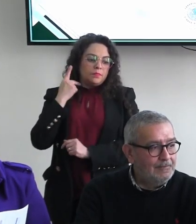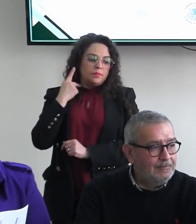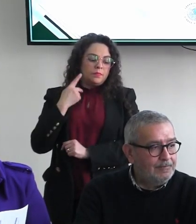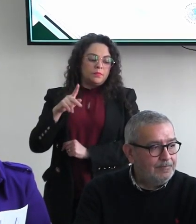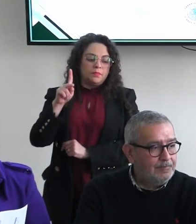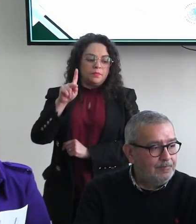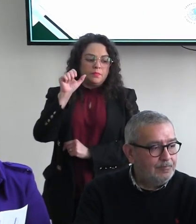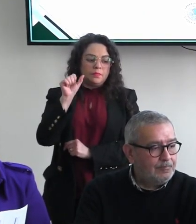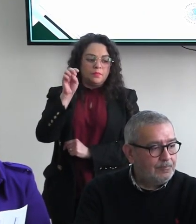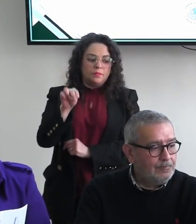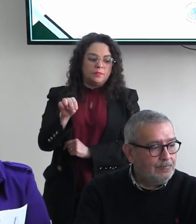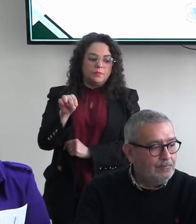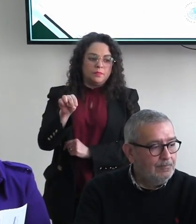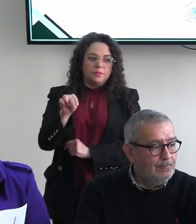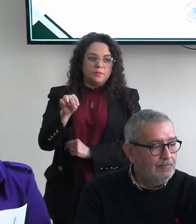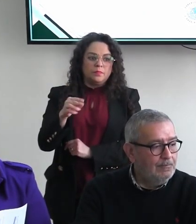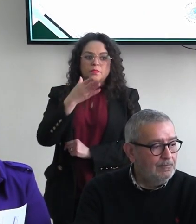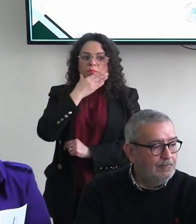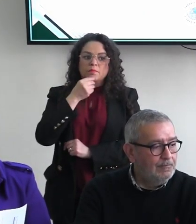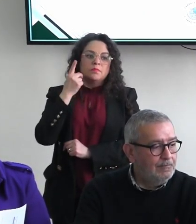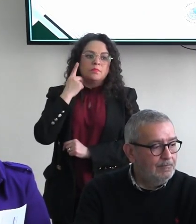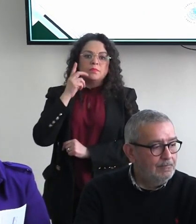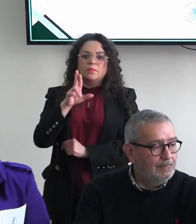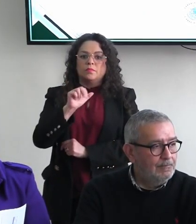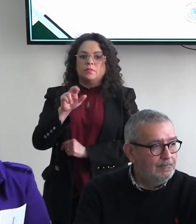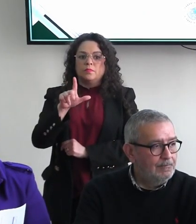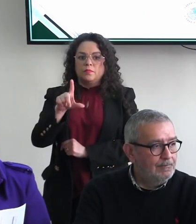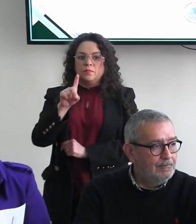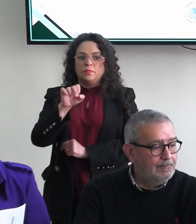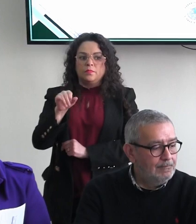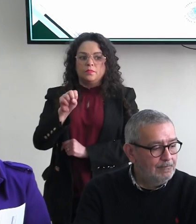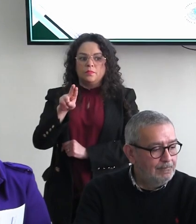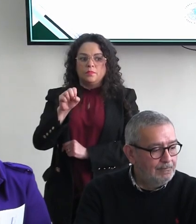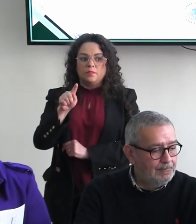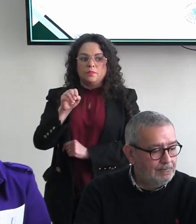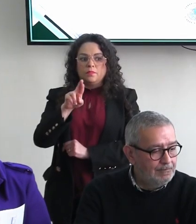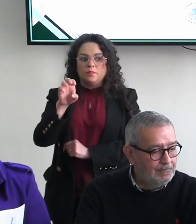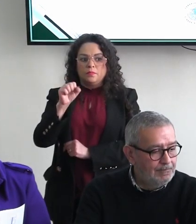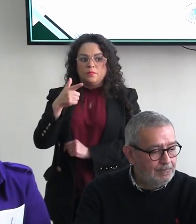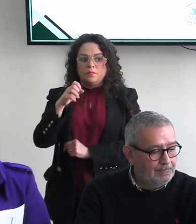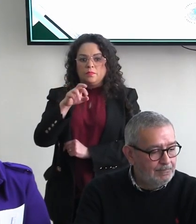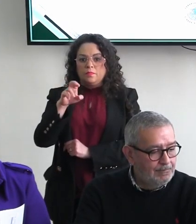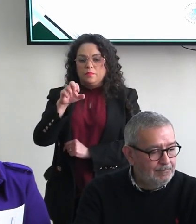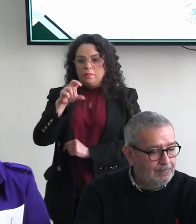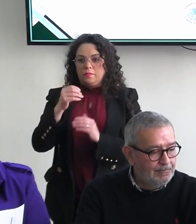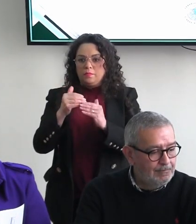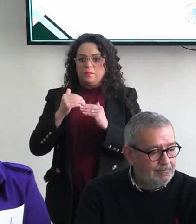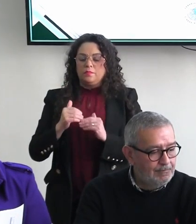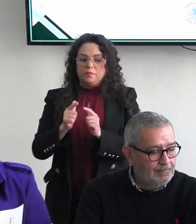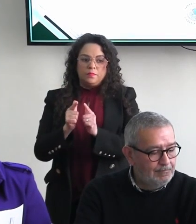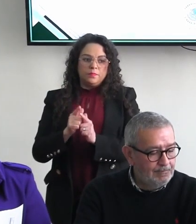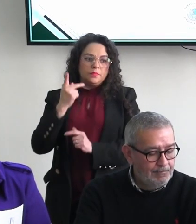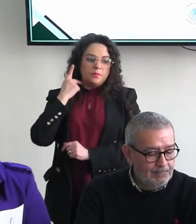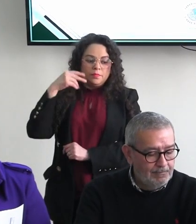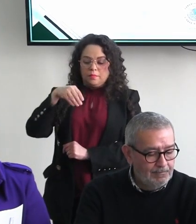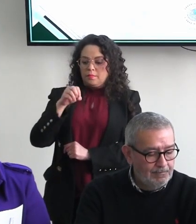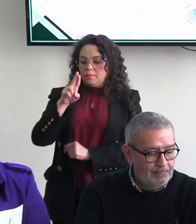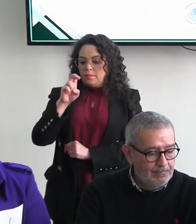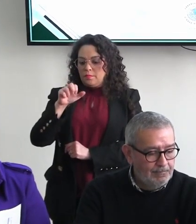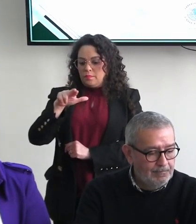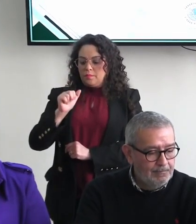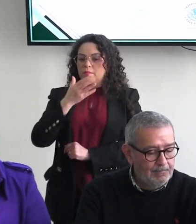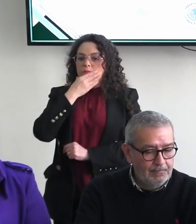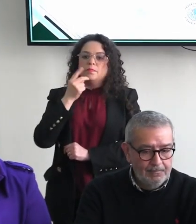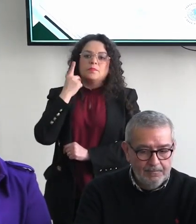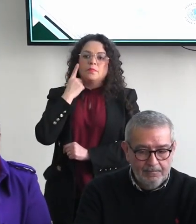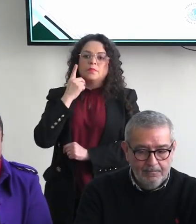Partido Acción Nacional, el diputado Raúl de Jesús Torres Guerrero. Del Grupo Parlamentario de Morena, el